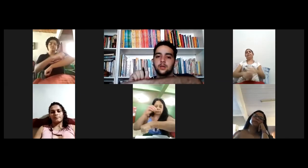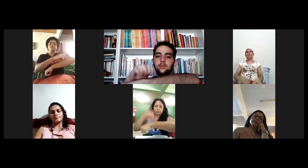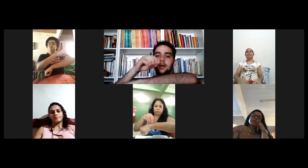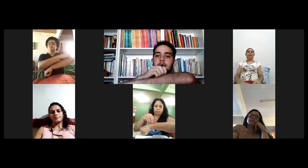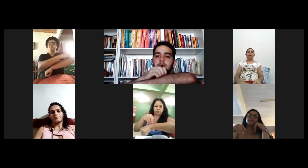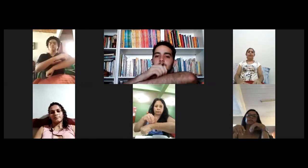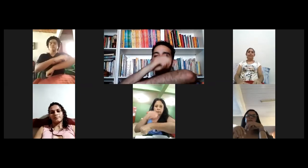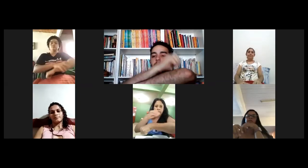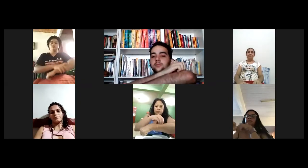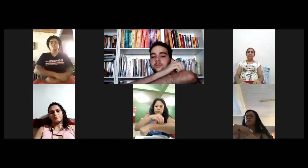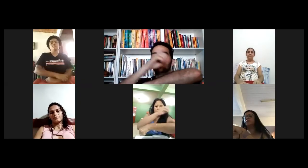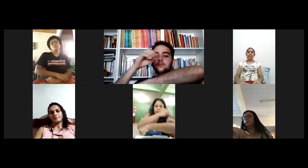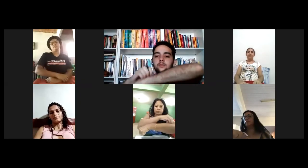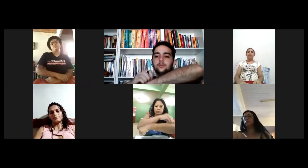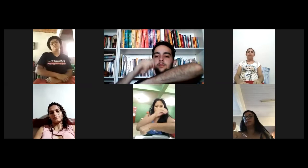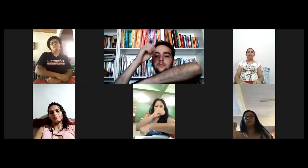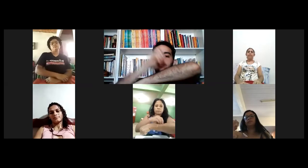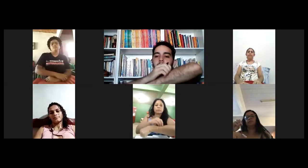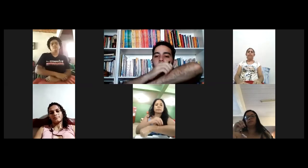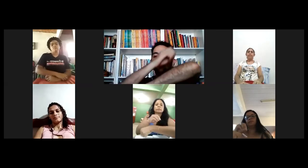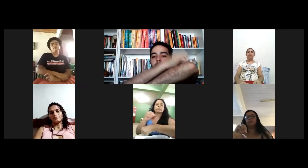pulando aqui no braço.